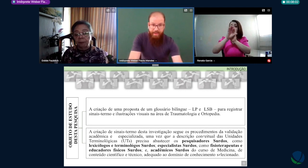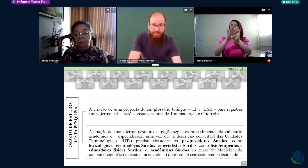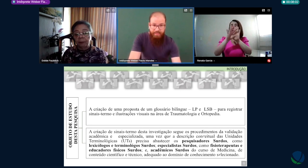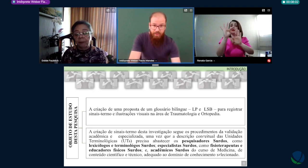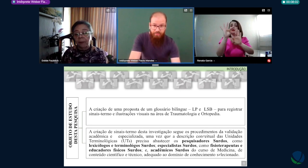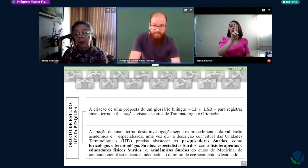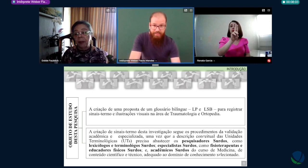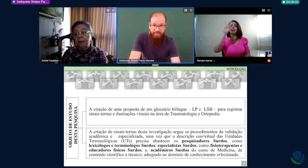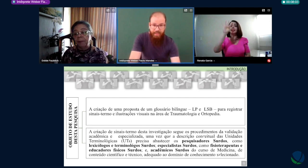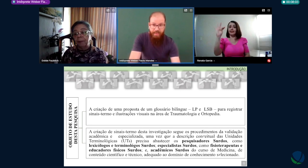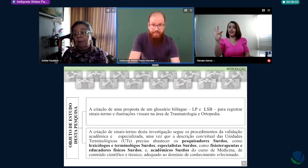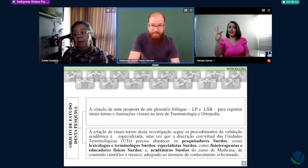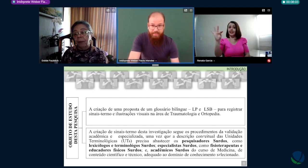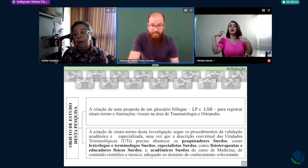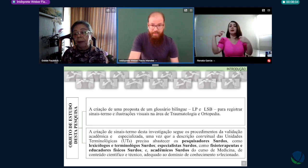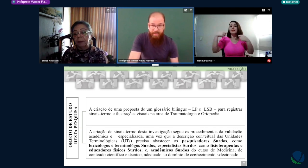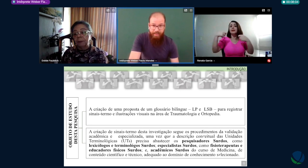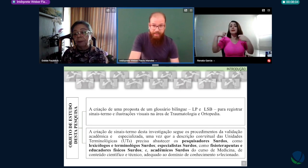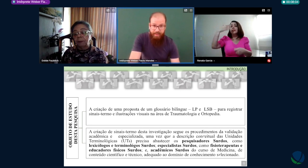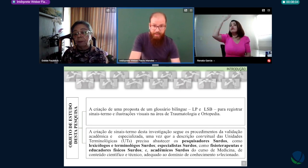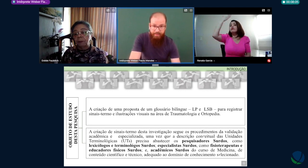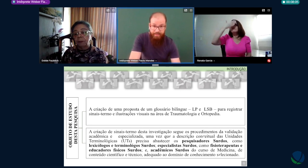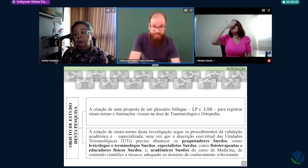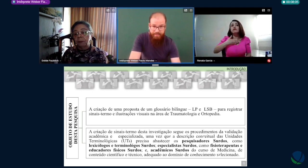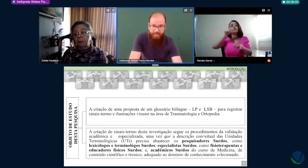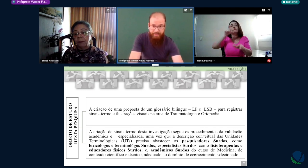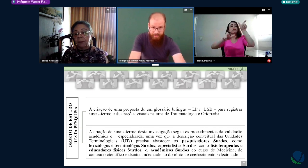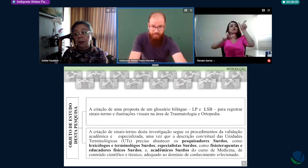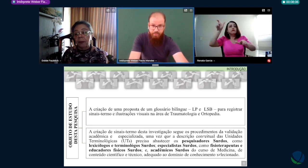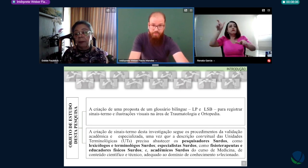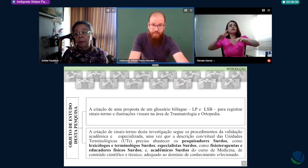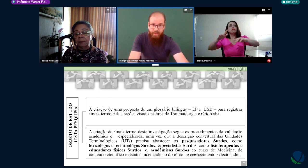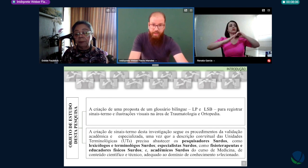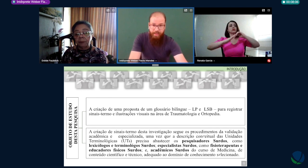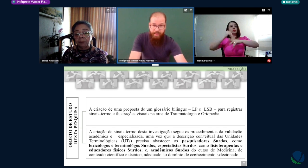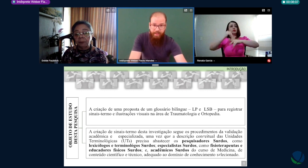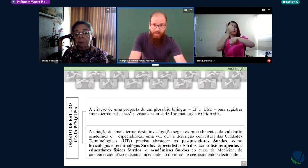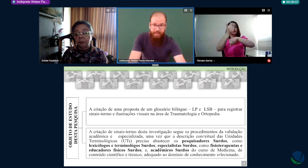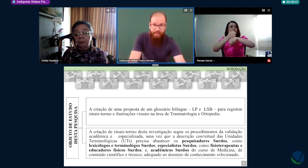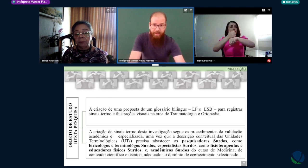E aí a criação desses sinais, né, desses sinais-termo,